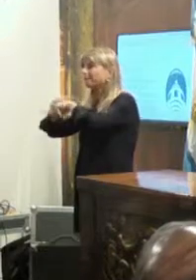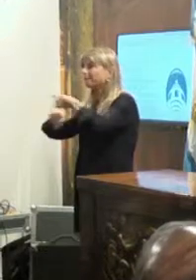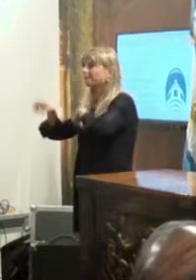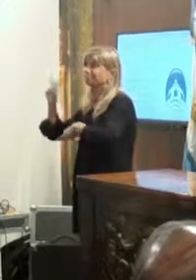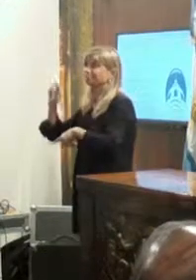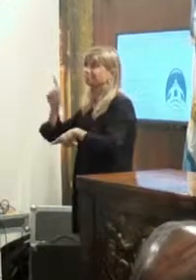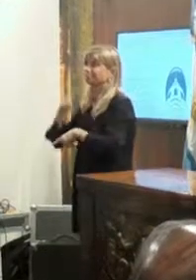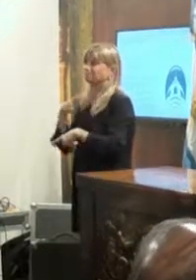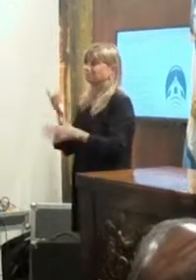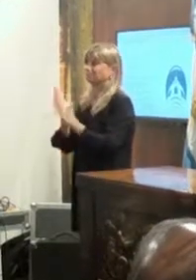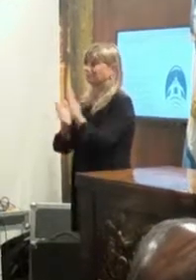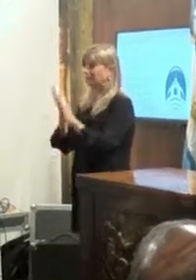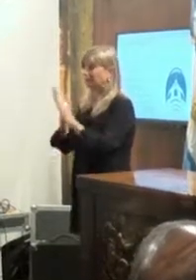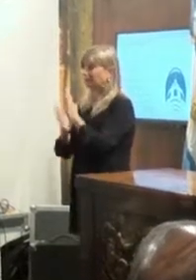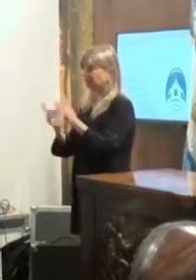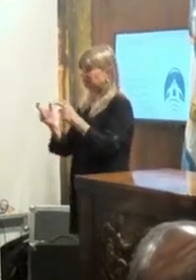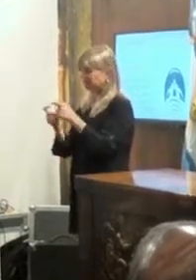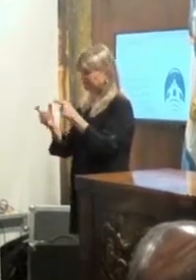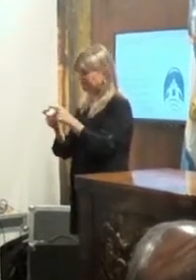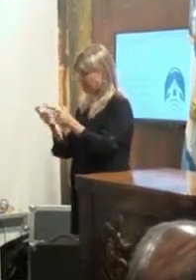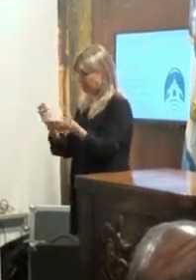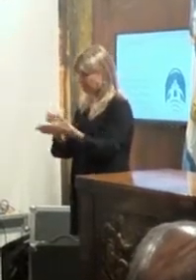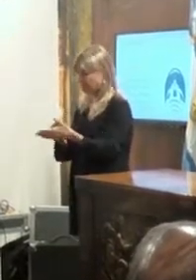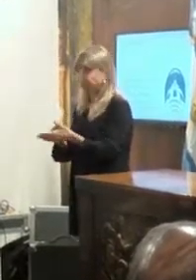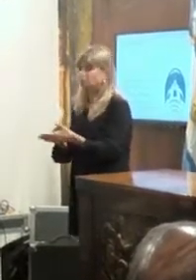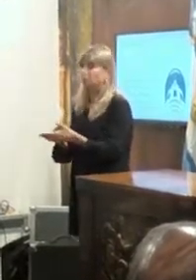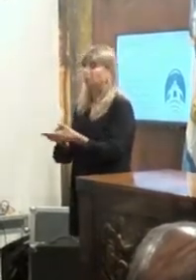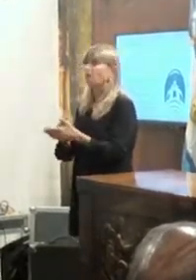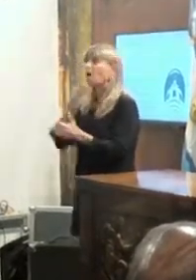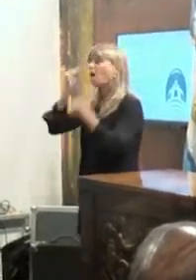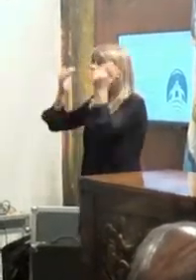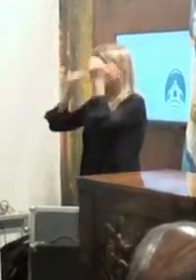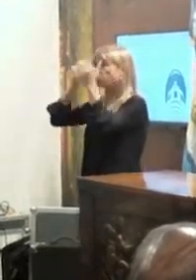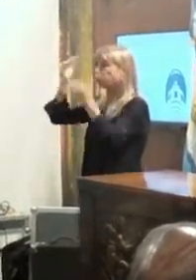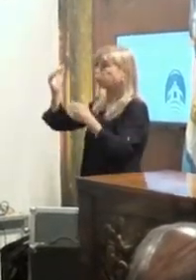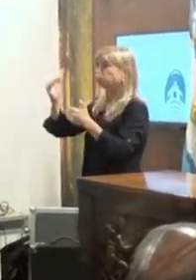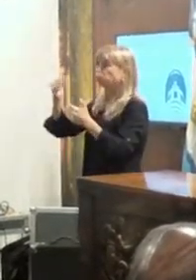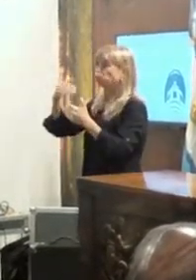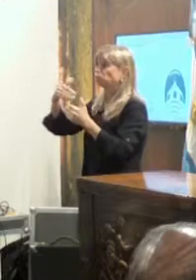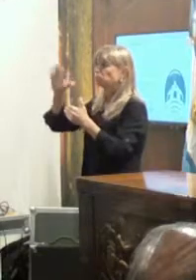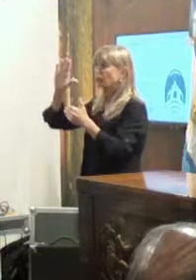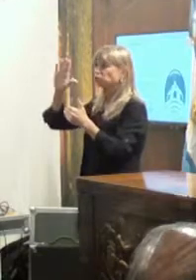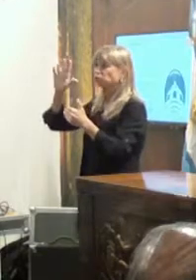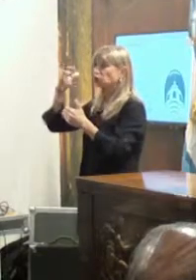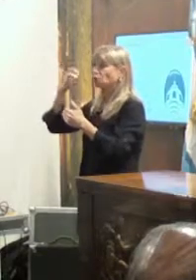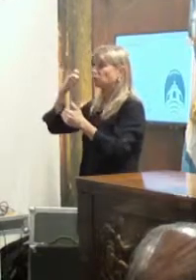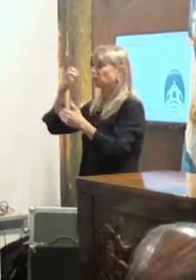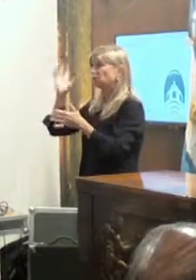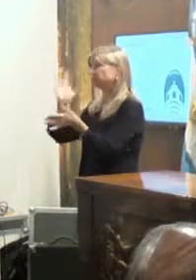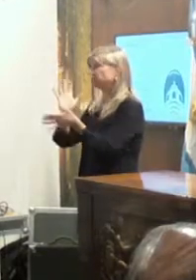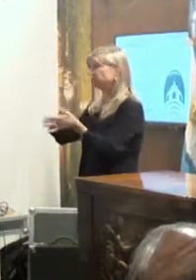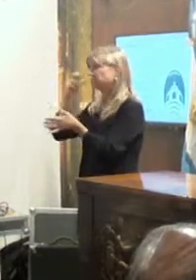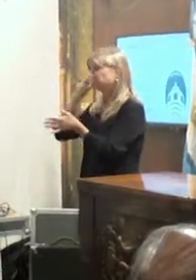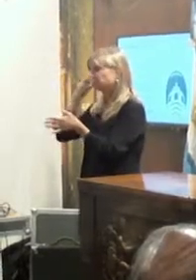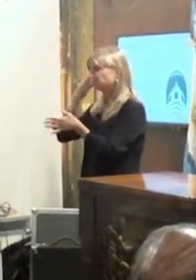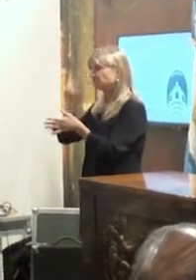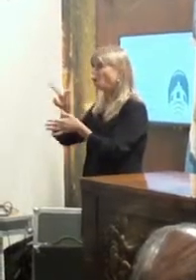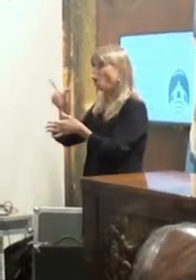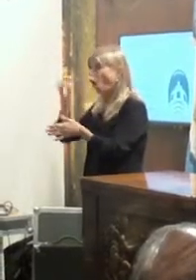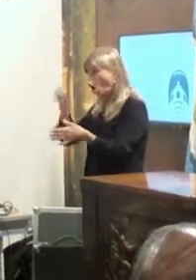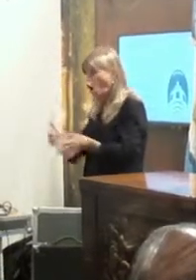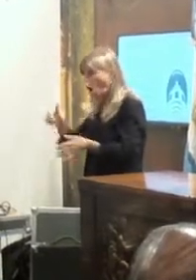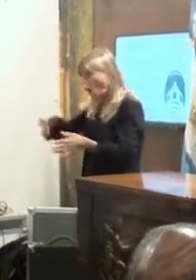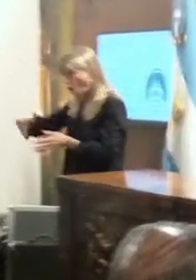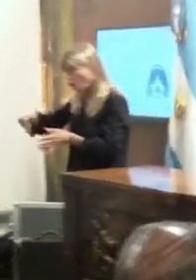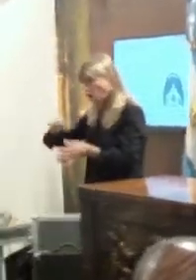la gratuidad en el subte. Adultos mayores. Hoy los adultos mayores tienen gratuidad si